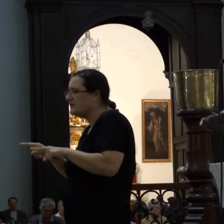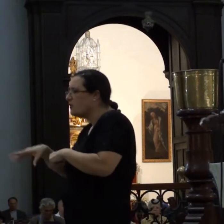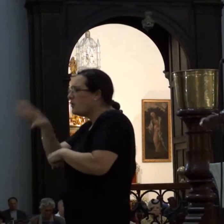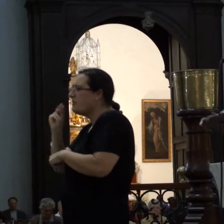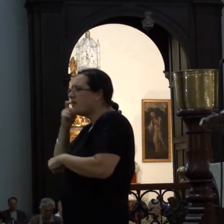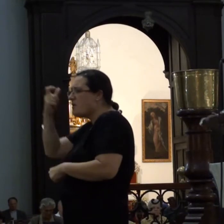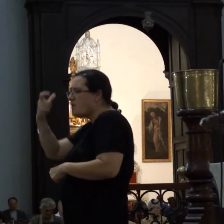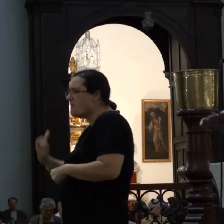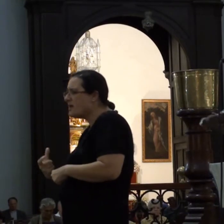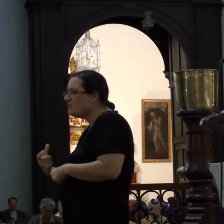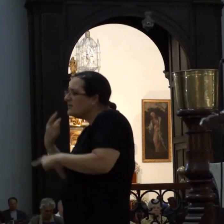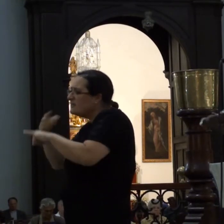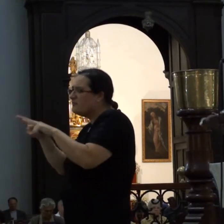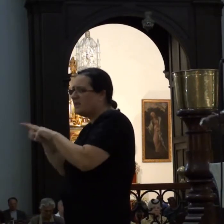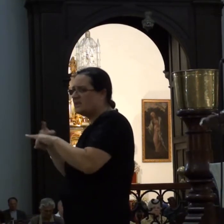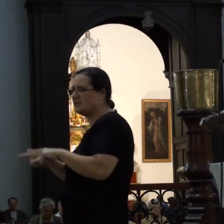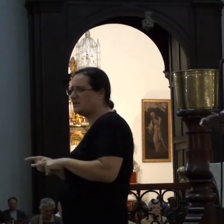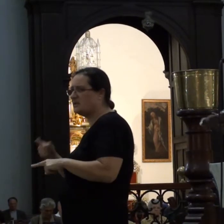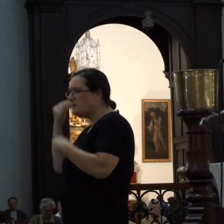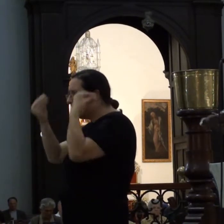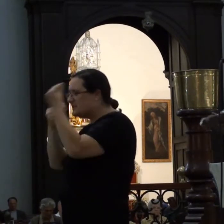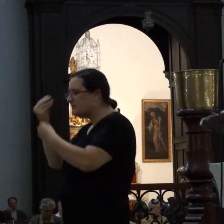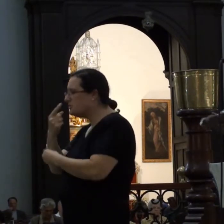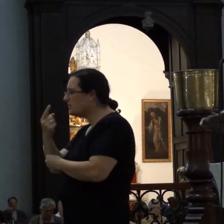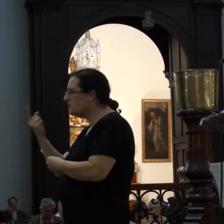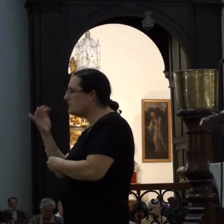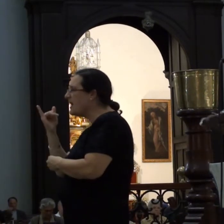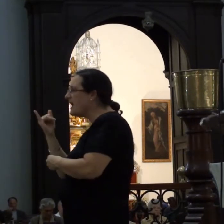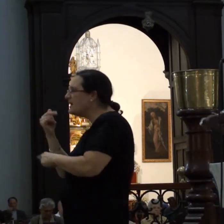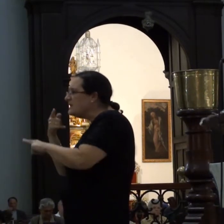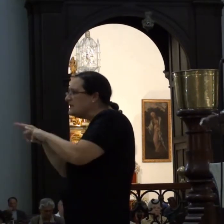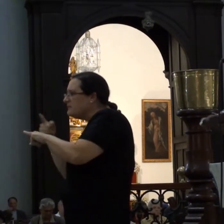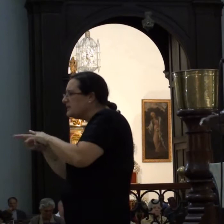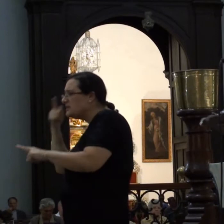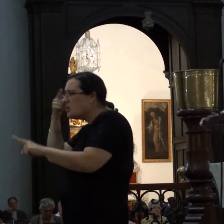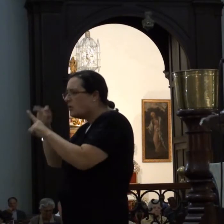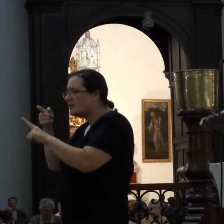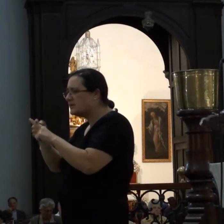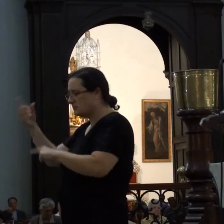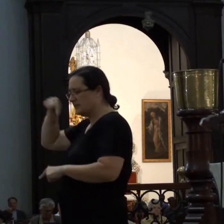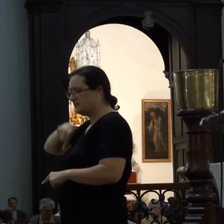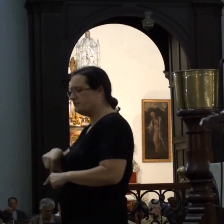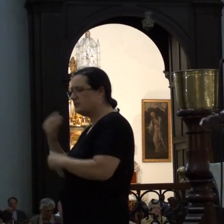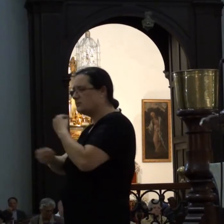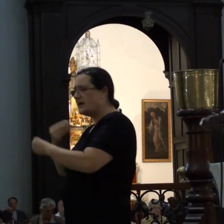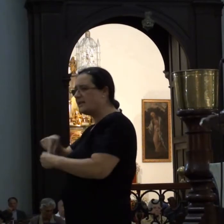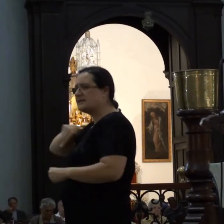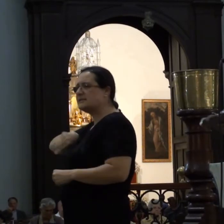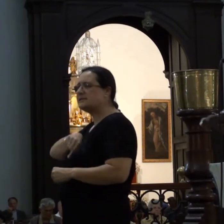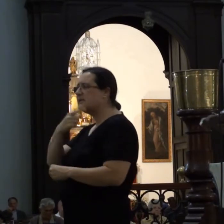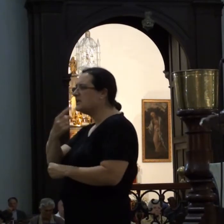humano tan diferente tenemos una serie de retos que el espíritu nos los hace sentir